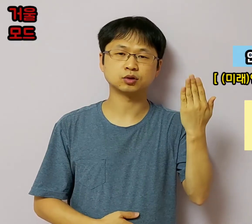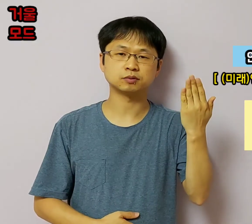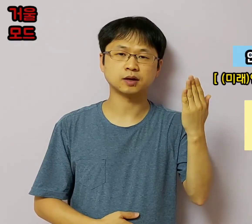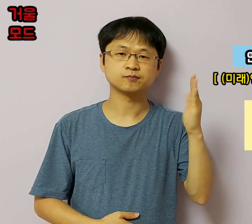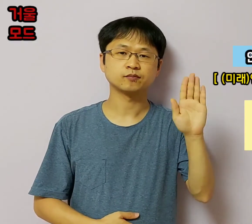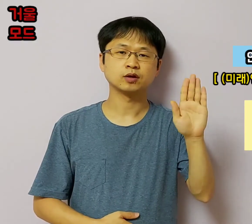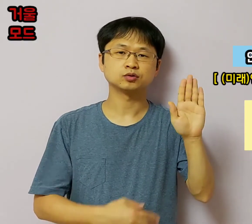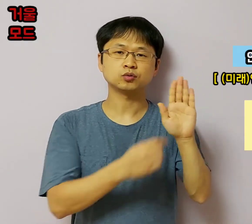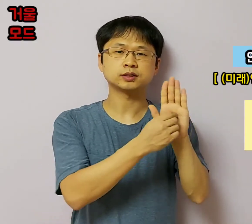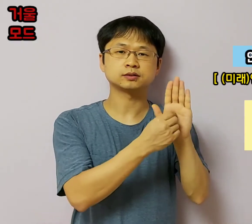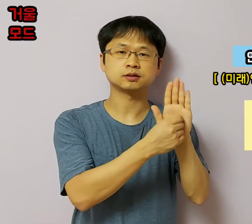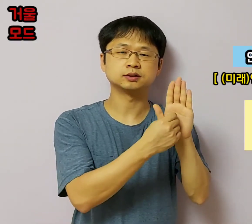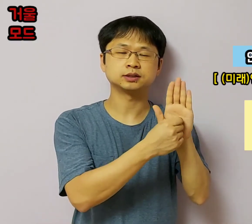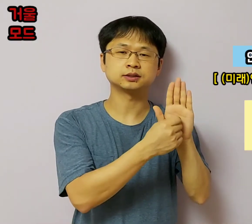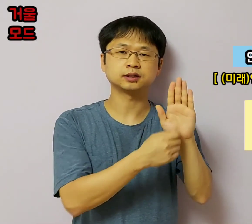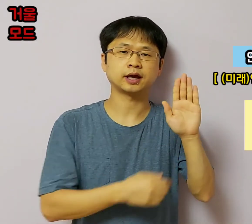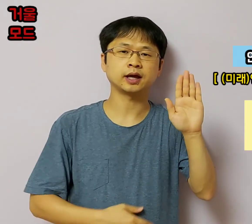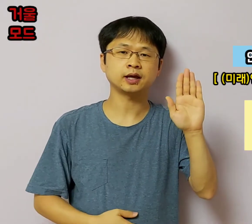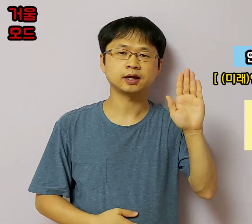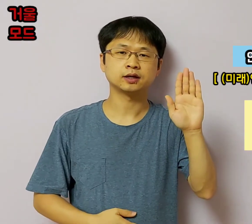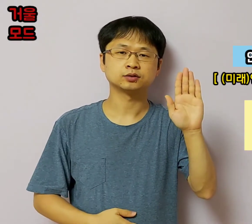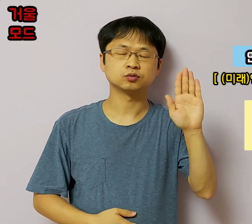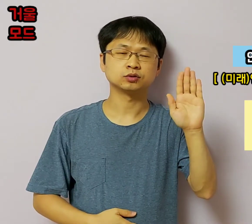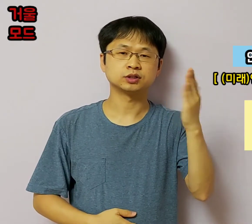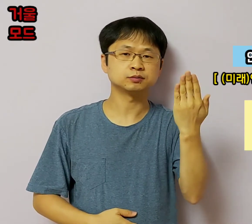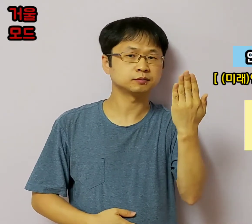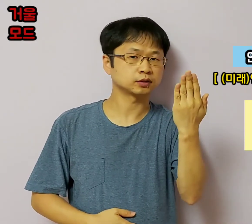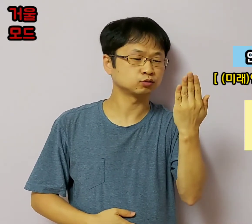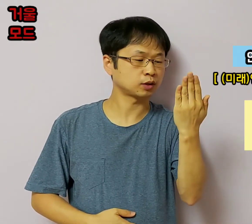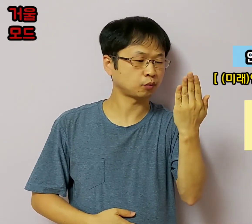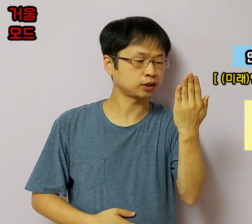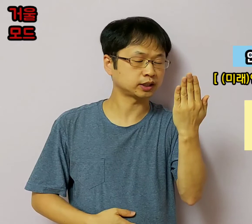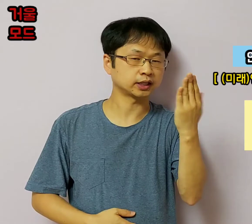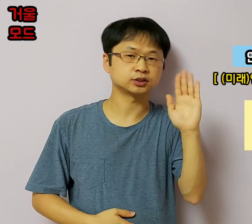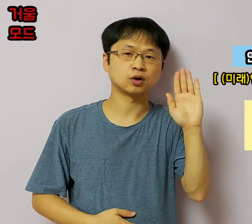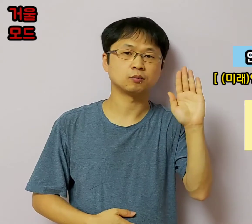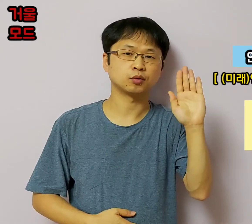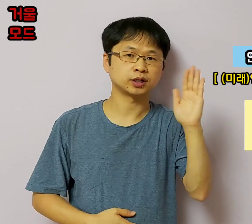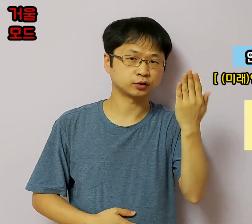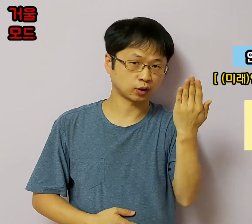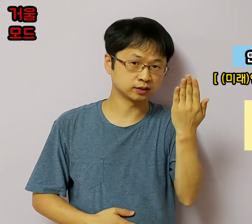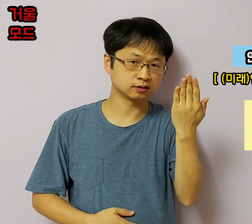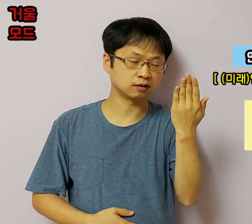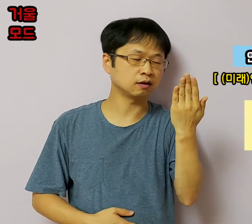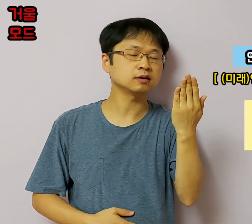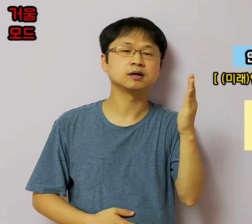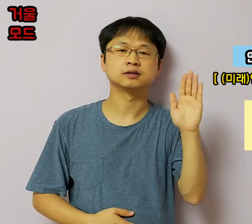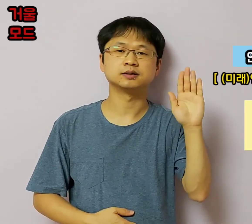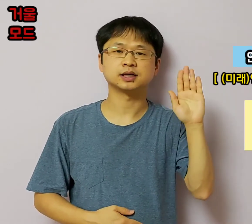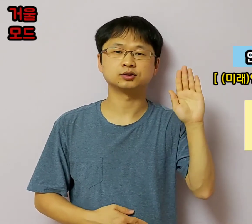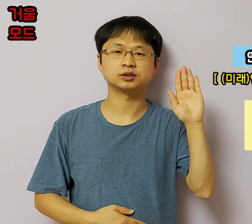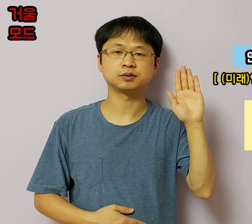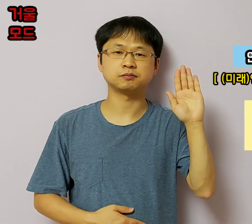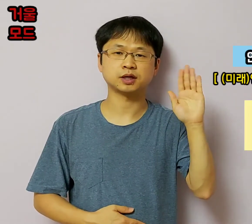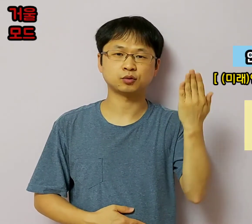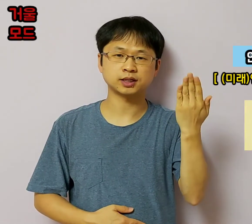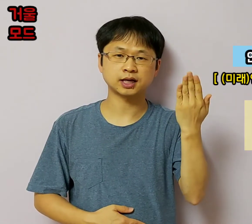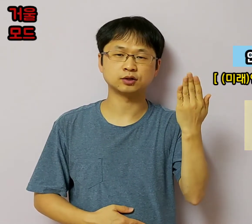소입니다. 손에 서서 글씨 쓴 게 손 뒤집으면서 눈에 보이게 되겠죠. 보이게 되는 거 연상해 주시면 됩니다. 되다라는